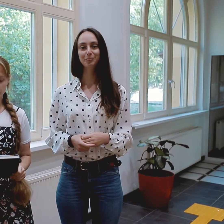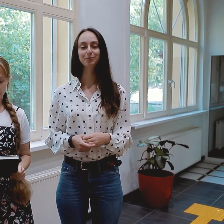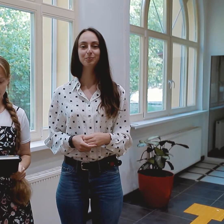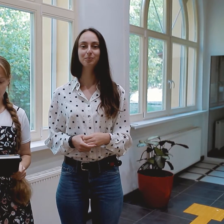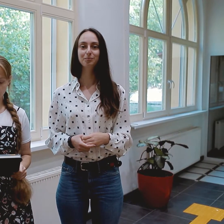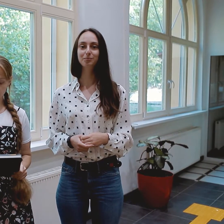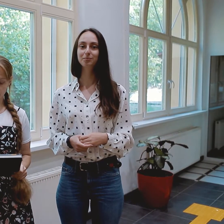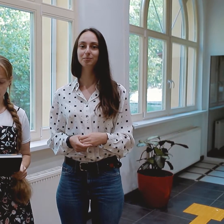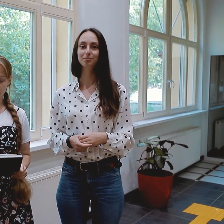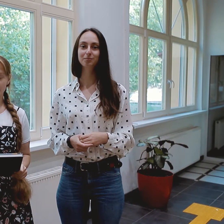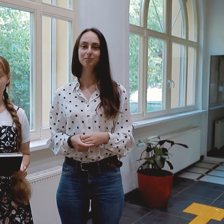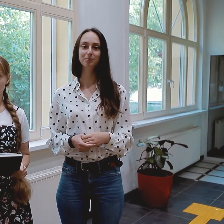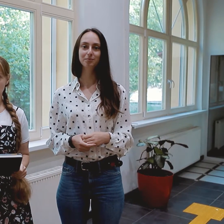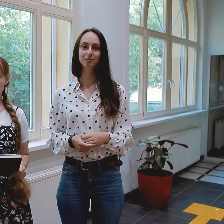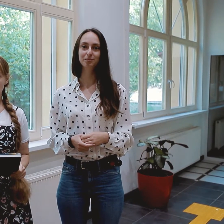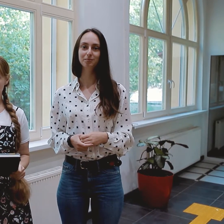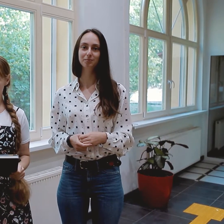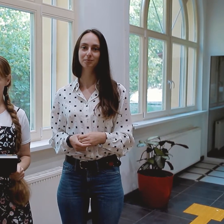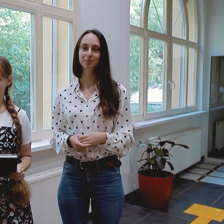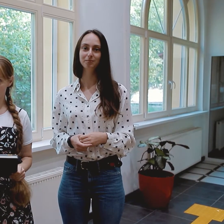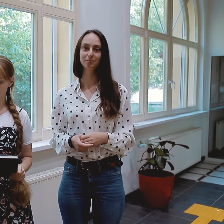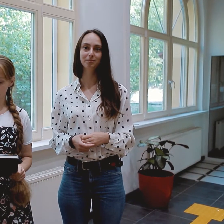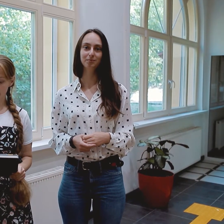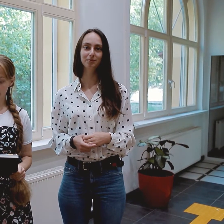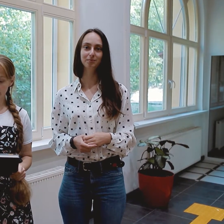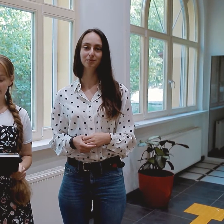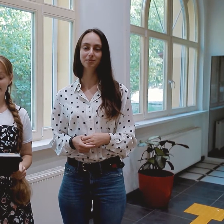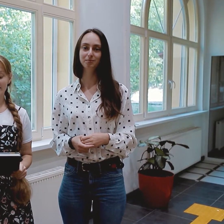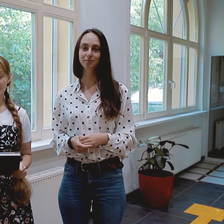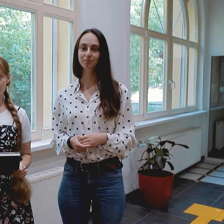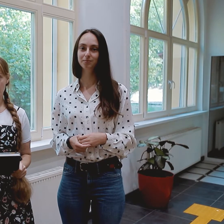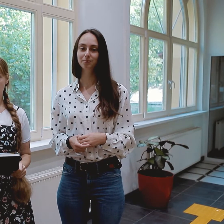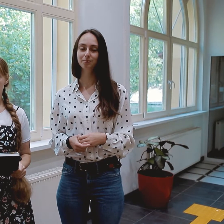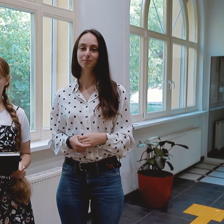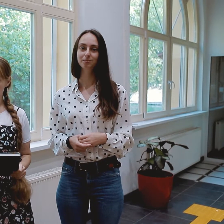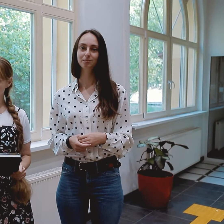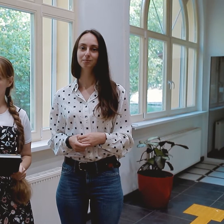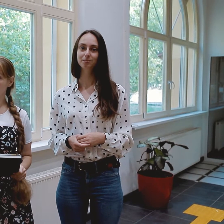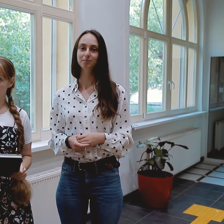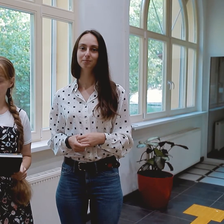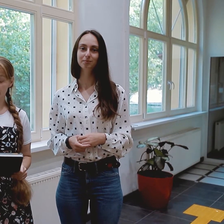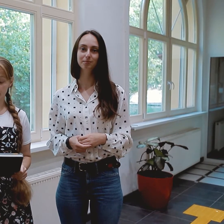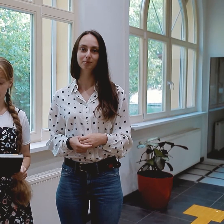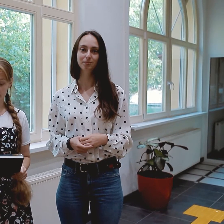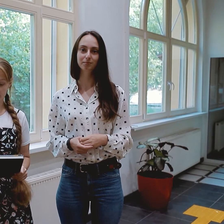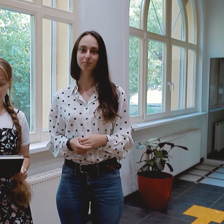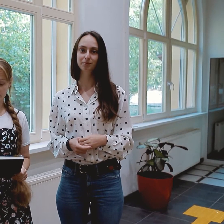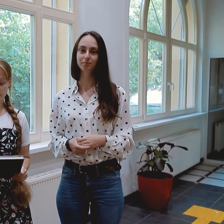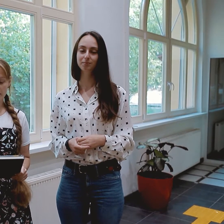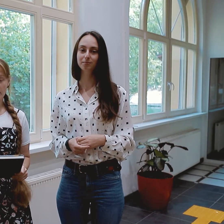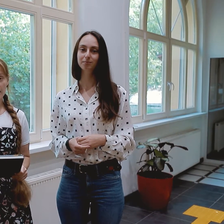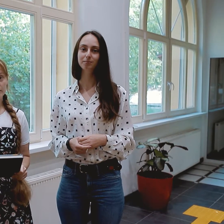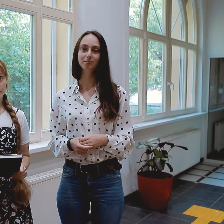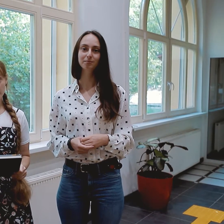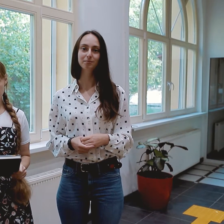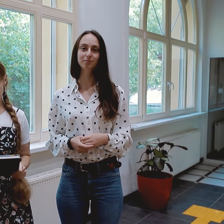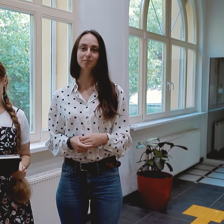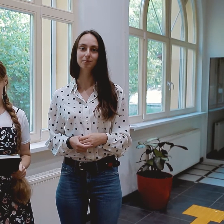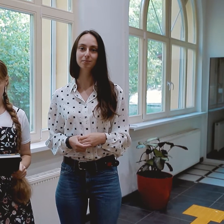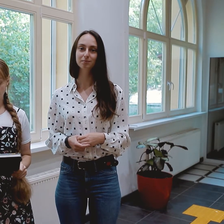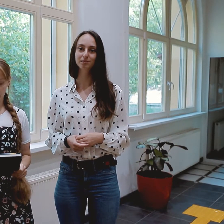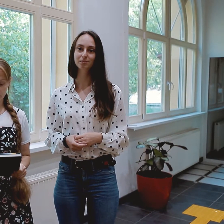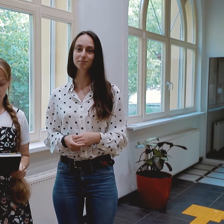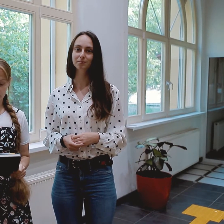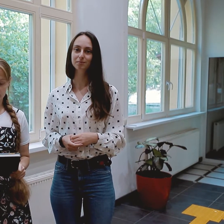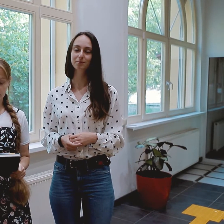люди з порушеннями слуху – звичайні члени суспільства, які знають, як і де поводитися. Але бувають